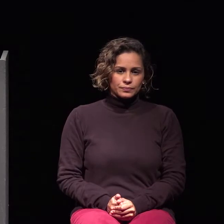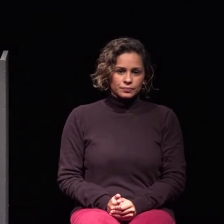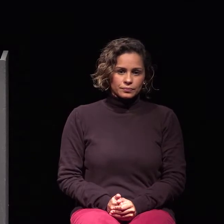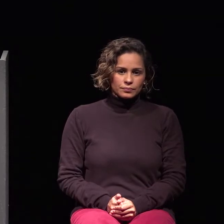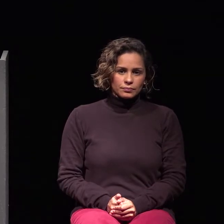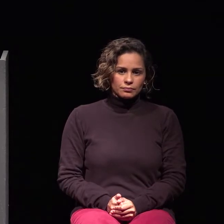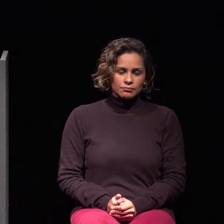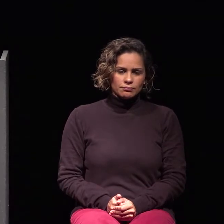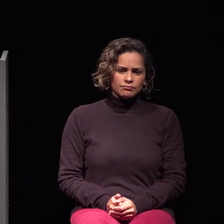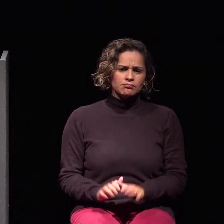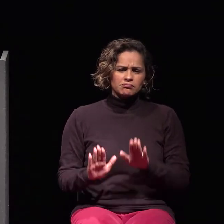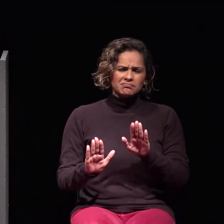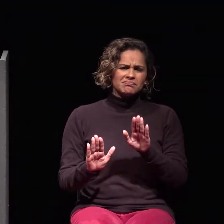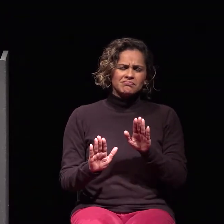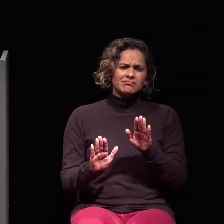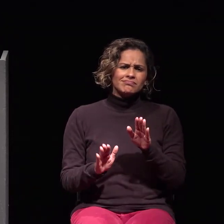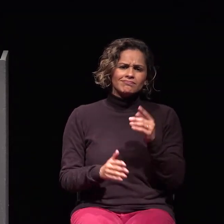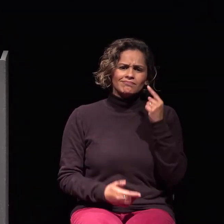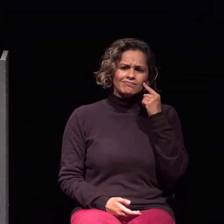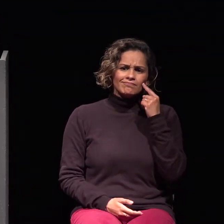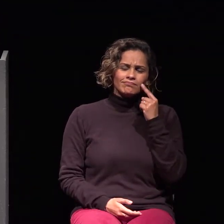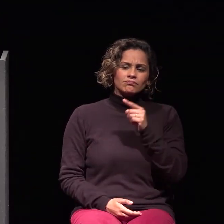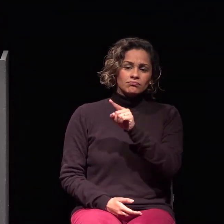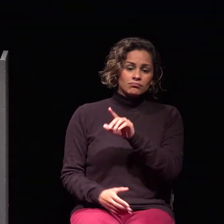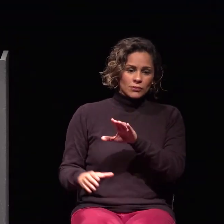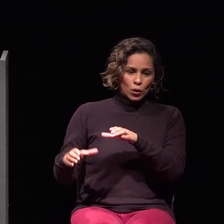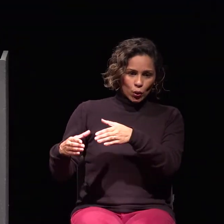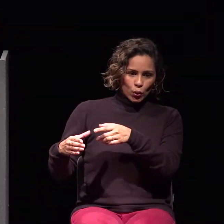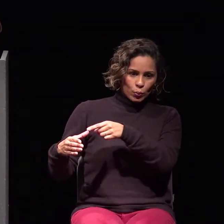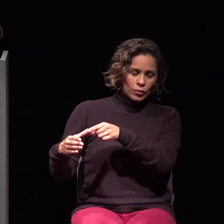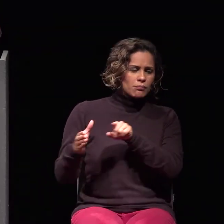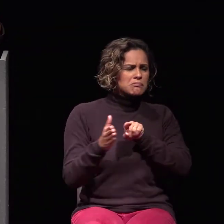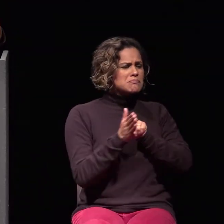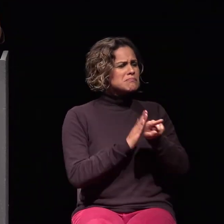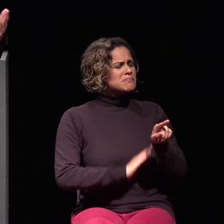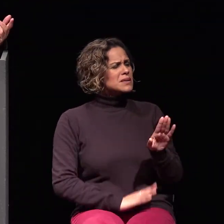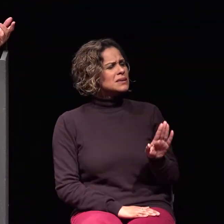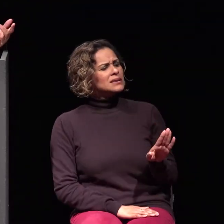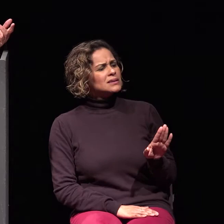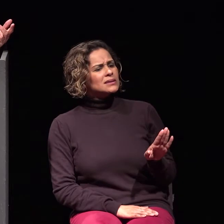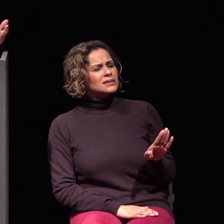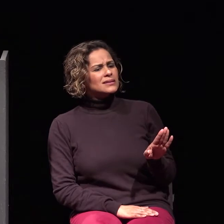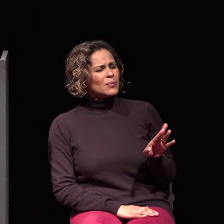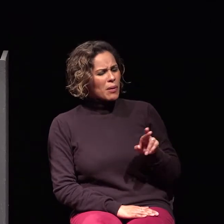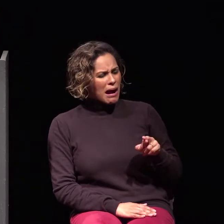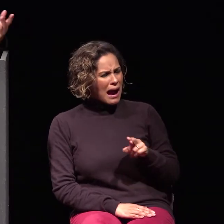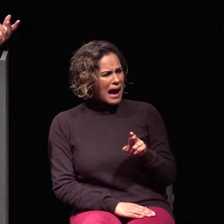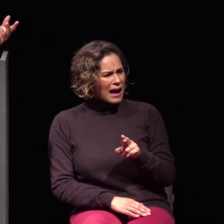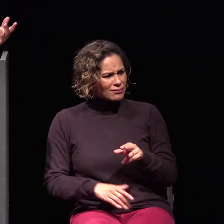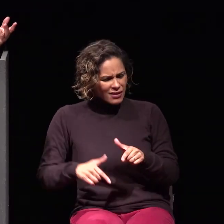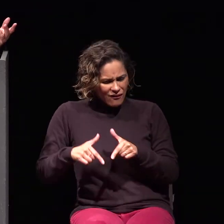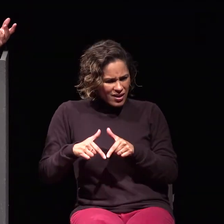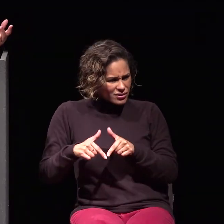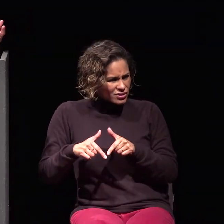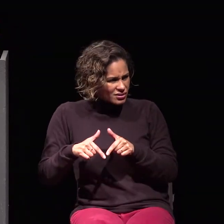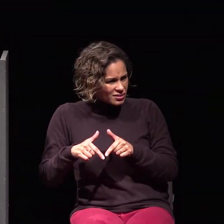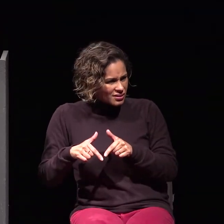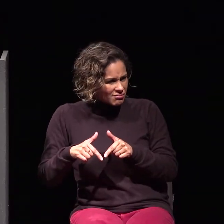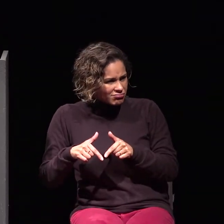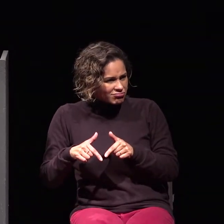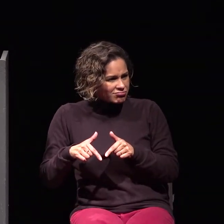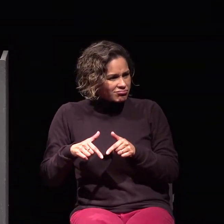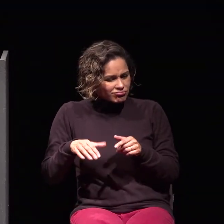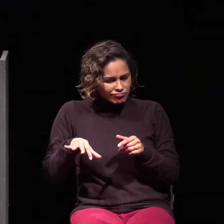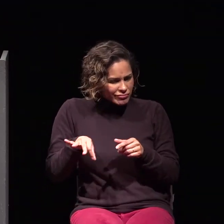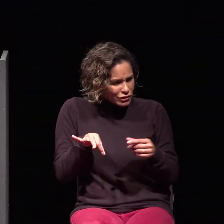Por que, não, alguém na Comissão da Verdade perguntou, mas por que ele pôs um camundongo? O que faz o camundongo? Ela